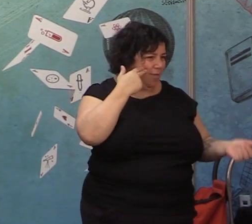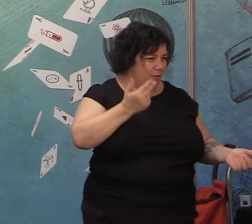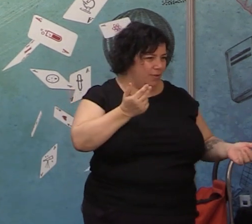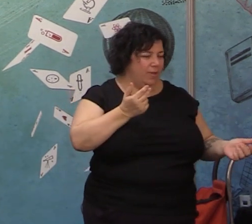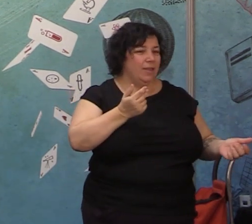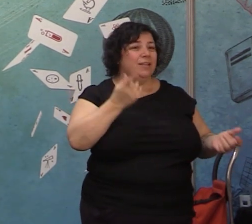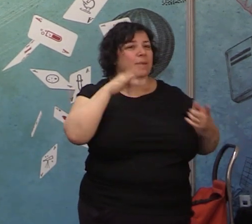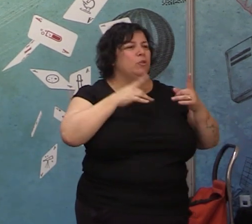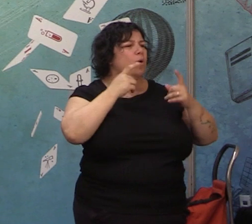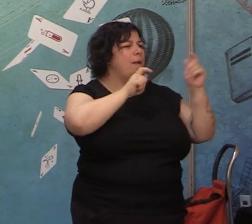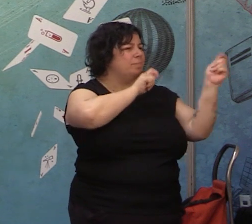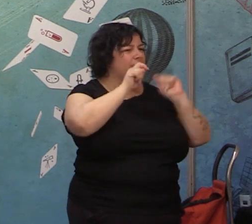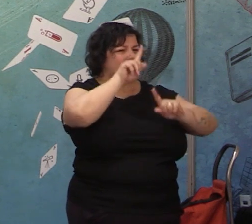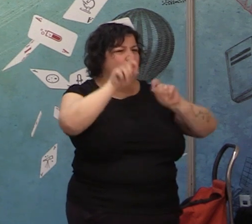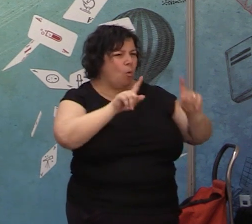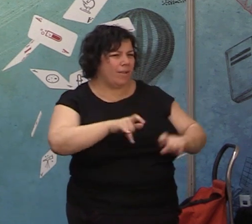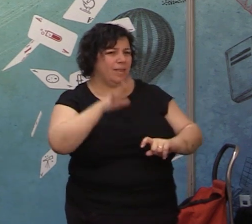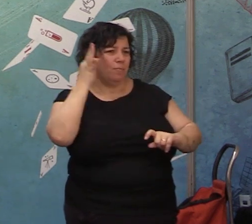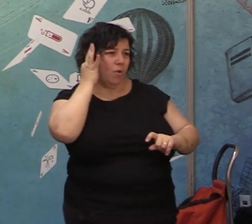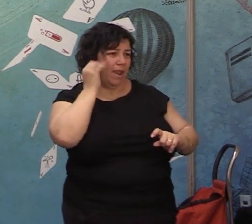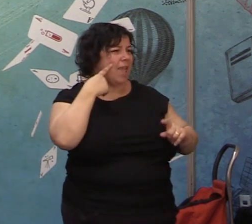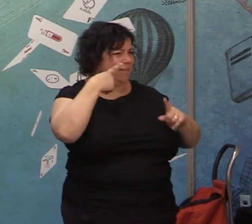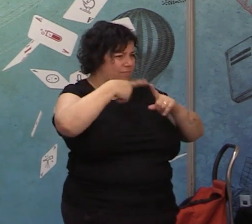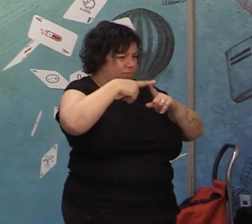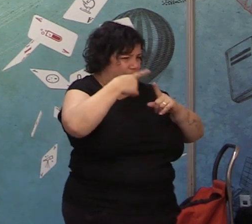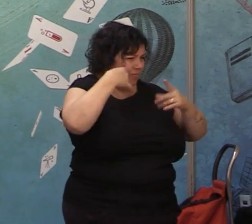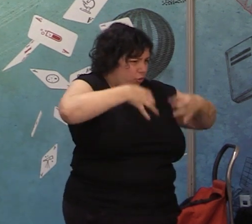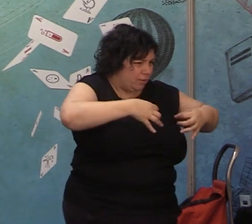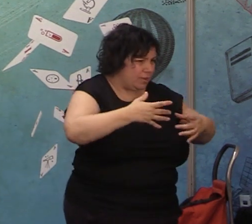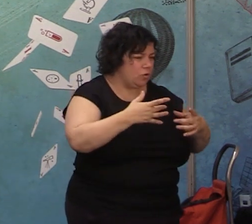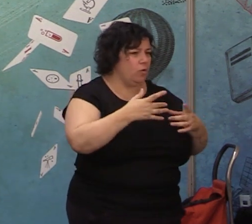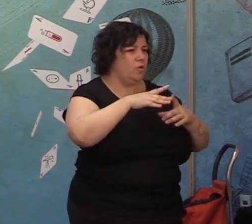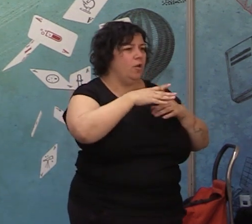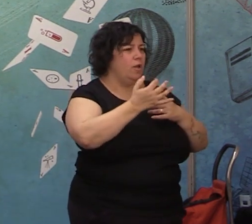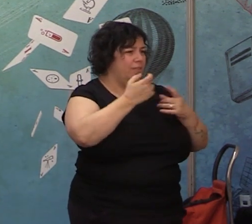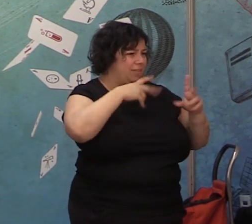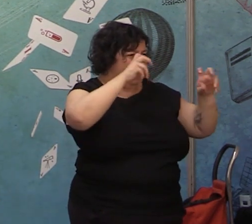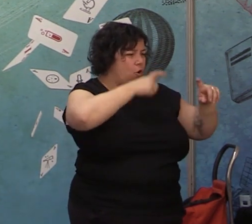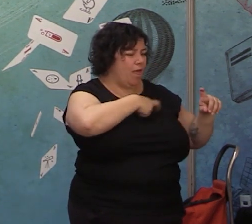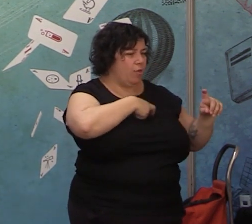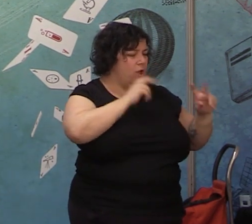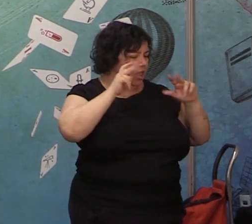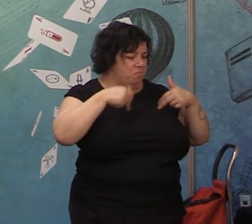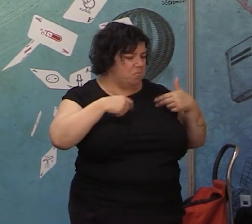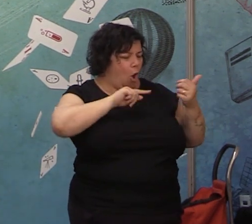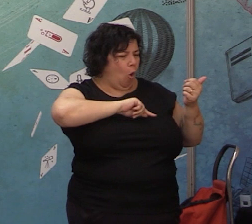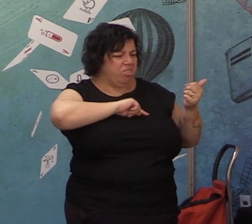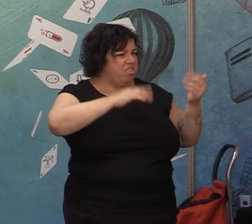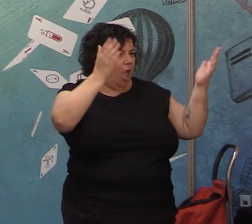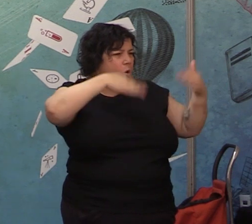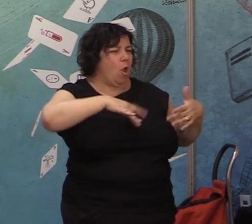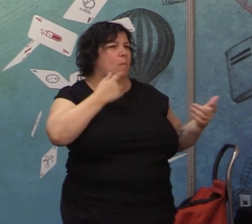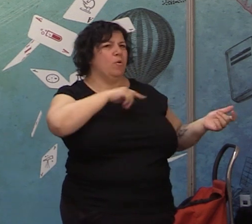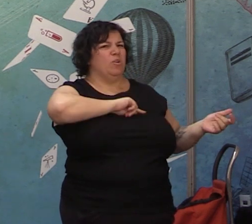en encuestas realizadas a mujeres con factores de riesgo cardiovascular, no son conscientes o no tienen